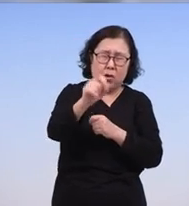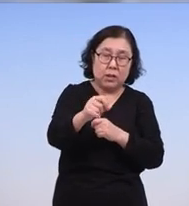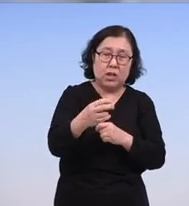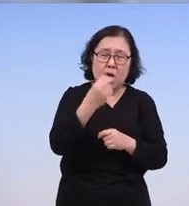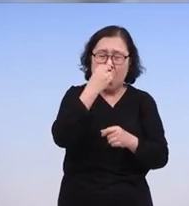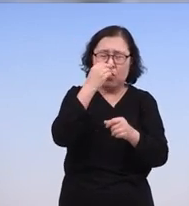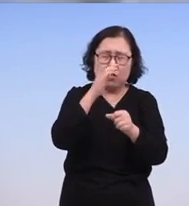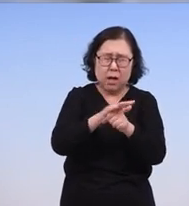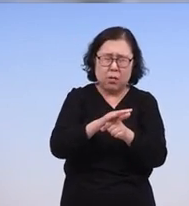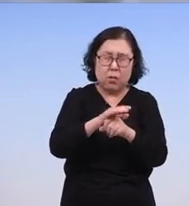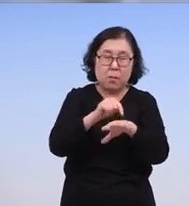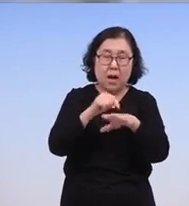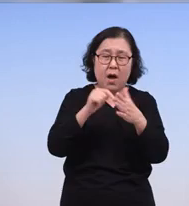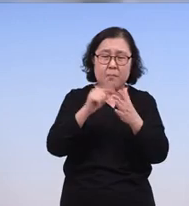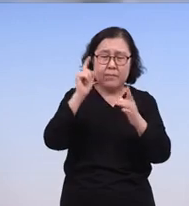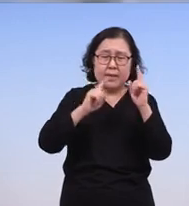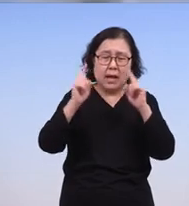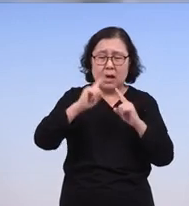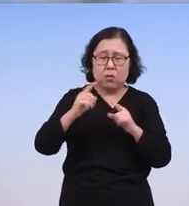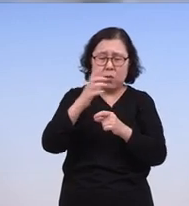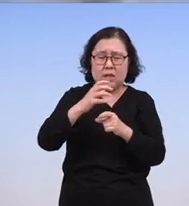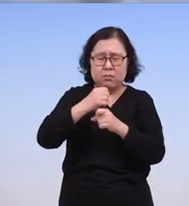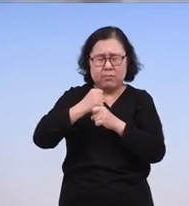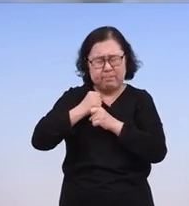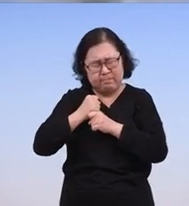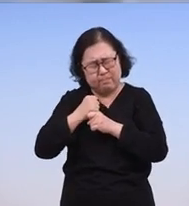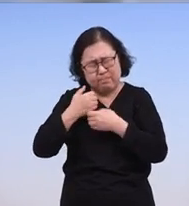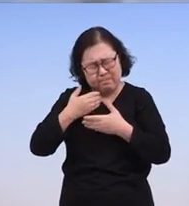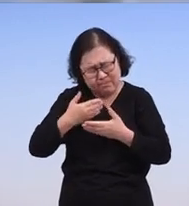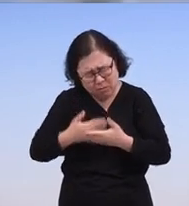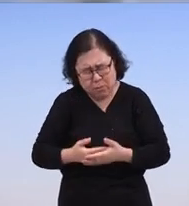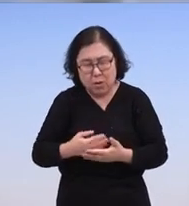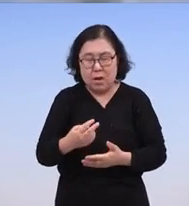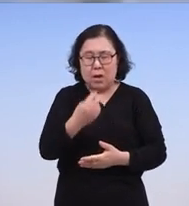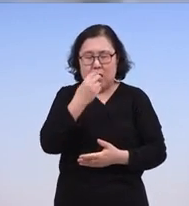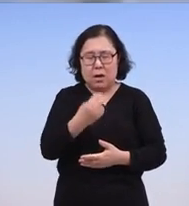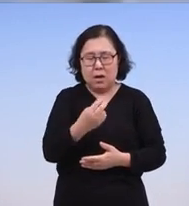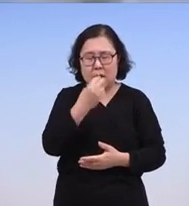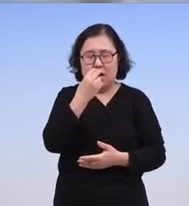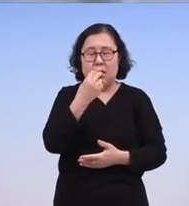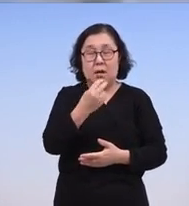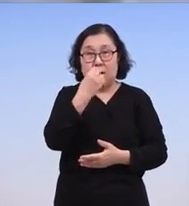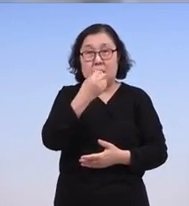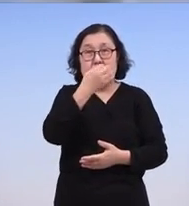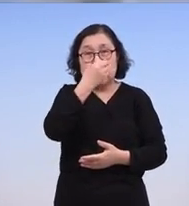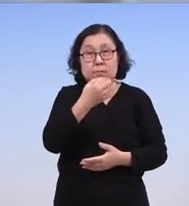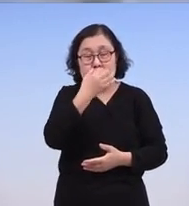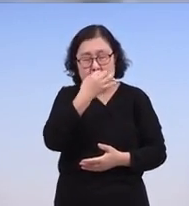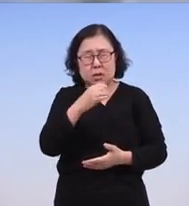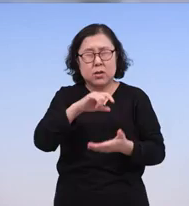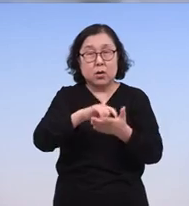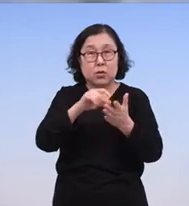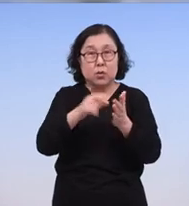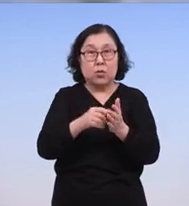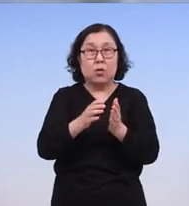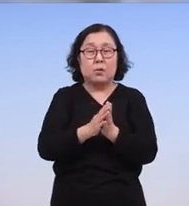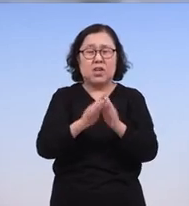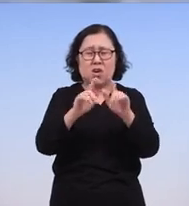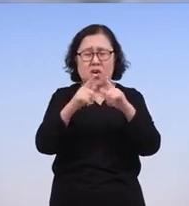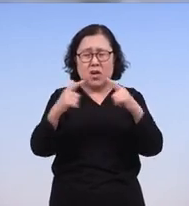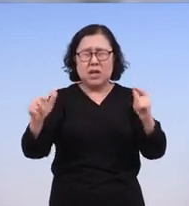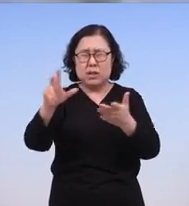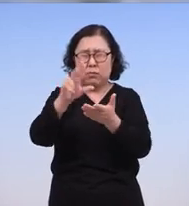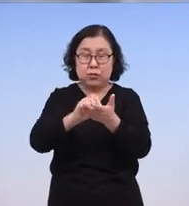이대로 영원히 이렇게 억울하고 마음 상하고 짐은 무겁고 숨 쉬는 게 힘들 정도로 이 문제가 해결되면 저